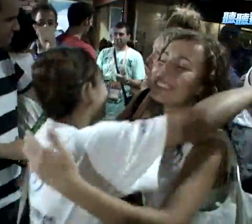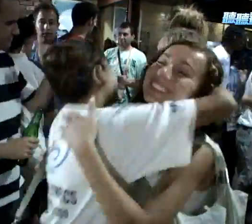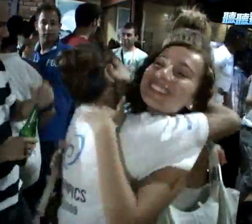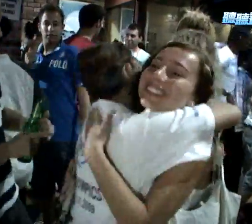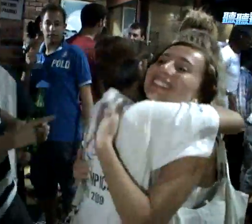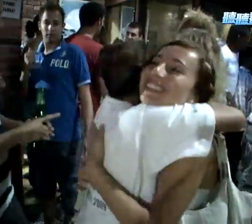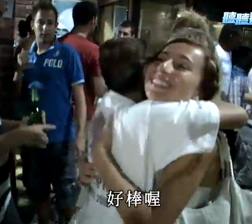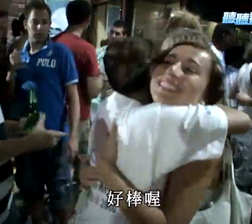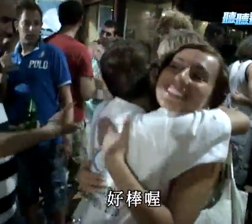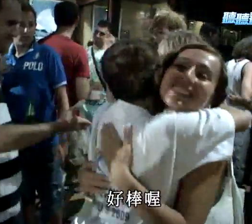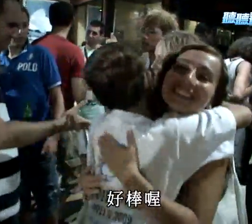好棒哦，